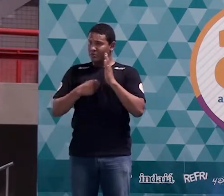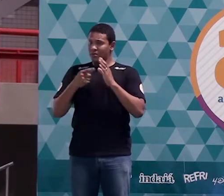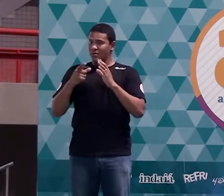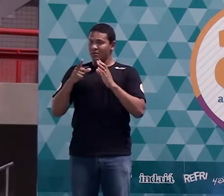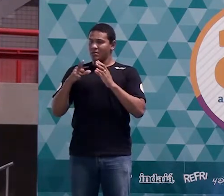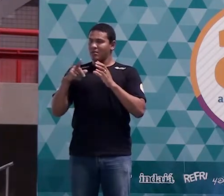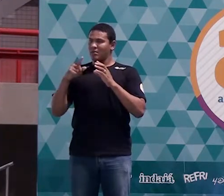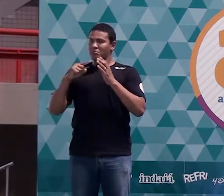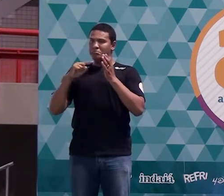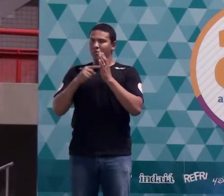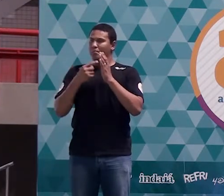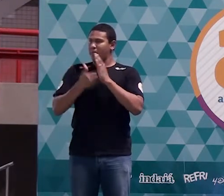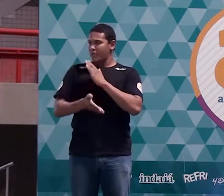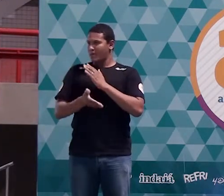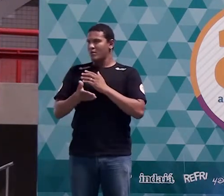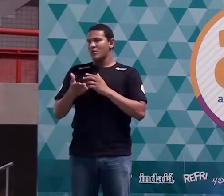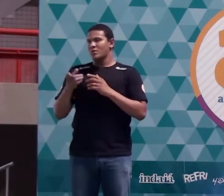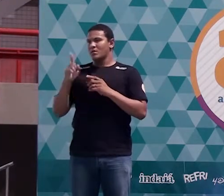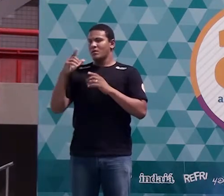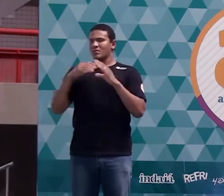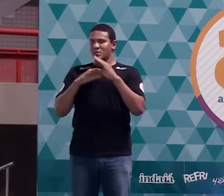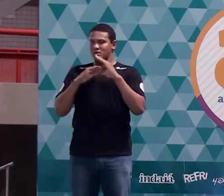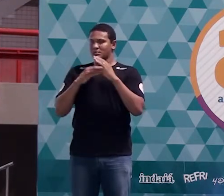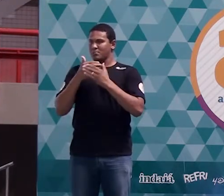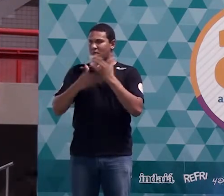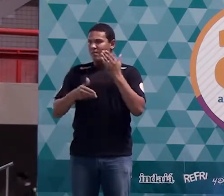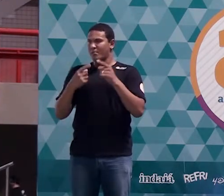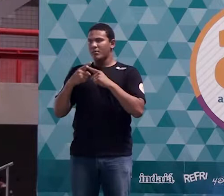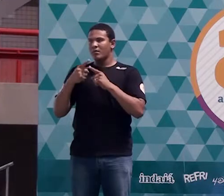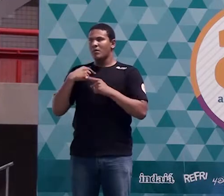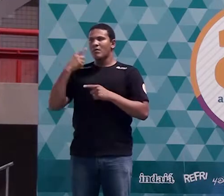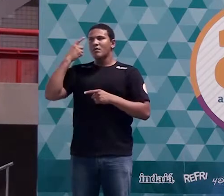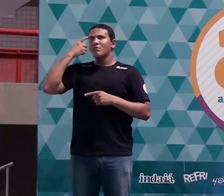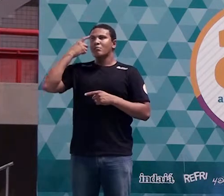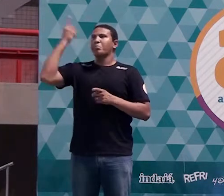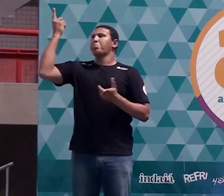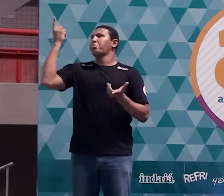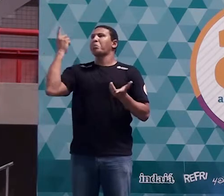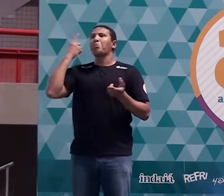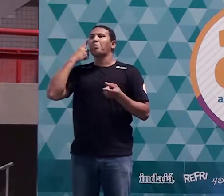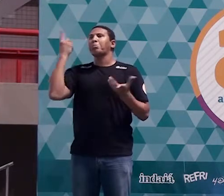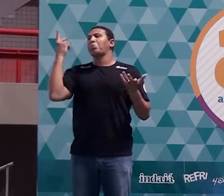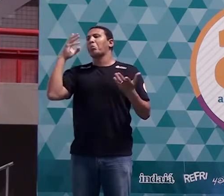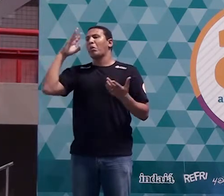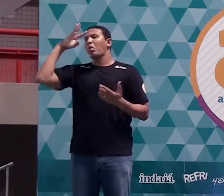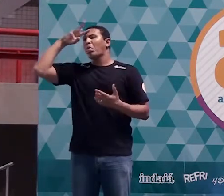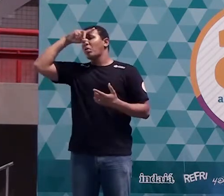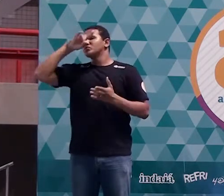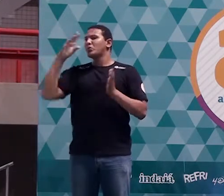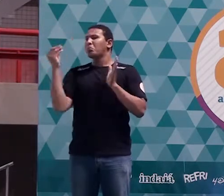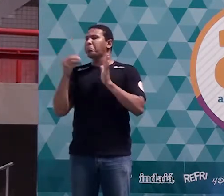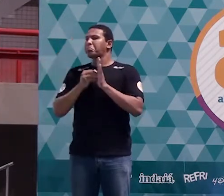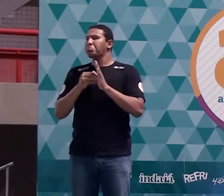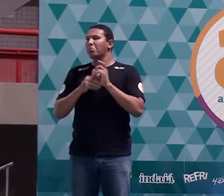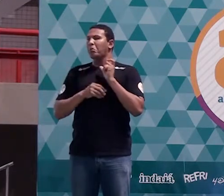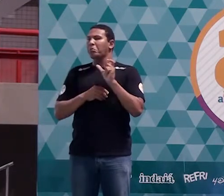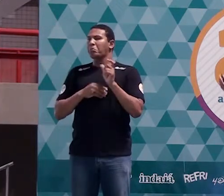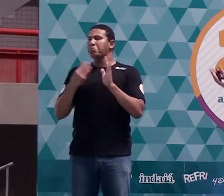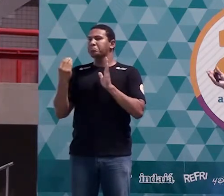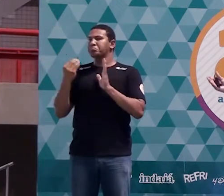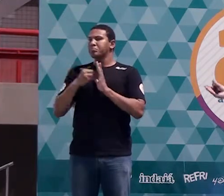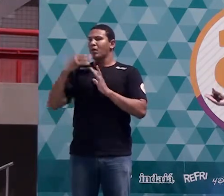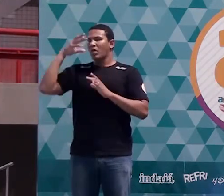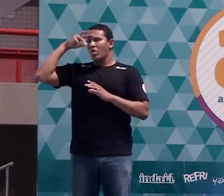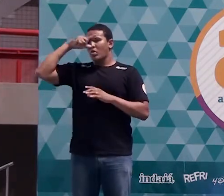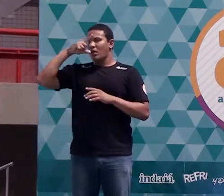UES. O pobre, eu fiquei com pena, porque eu tenho certeza que ele não teve essa maldade de escrever uma palavra tão feia na redação, mas